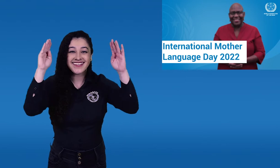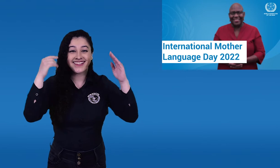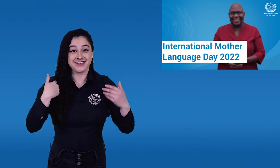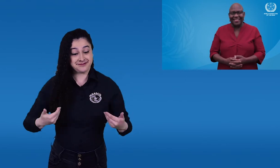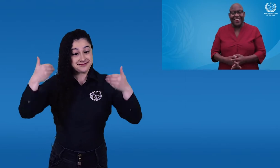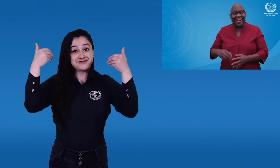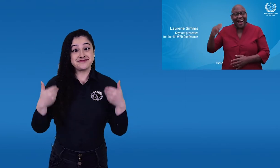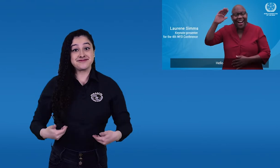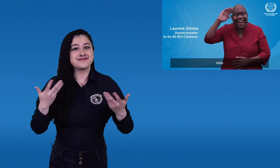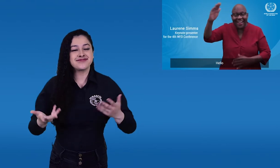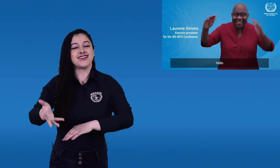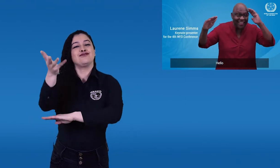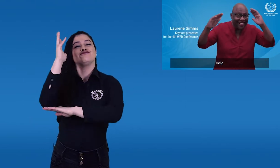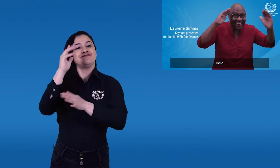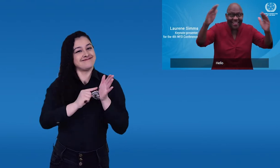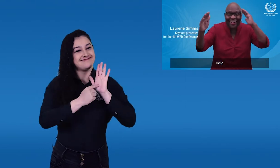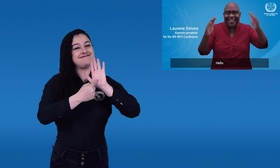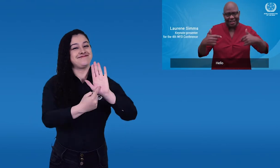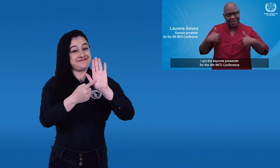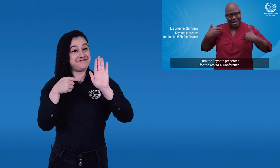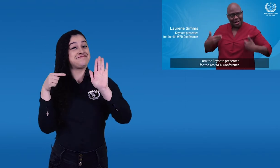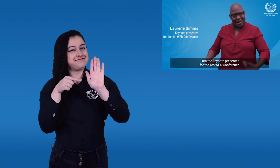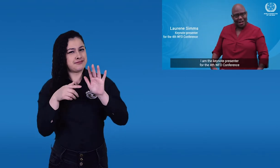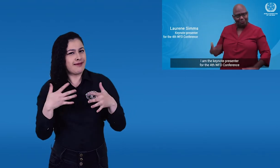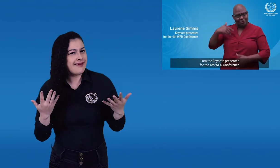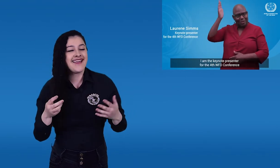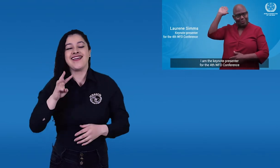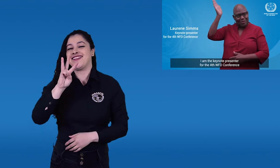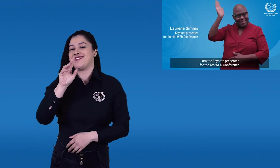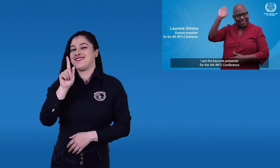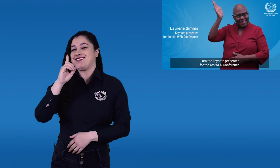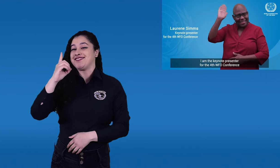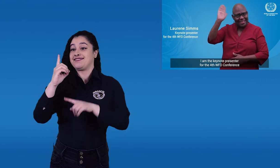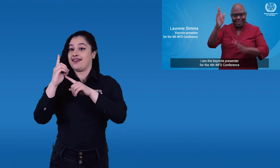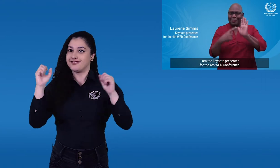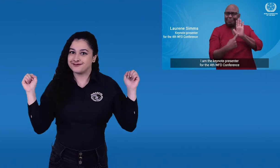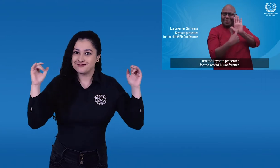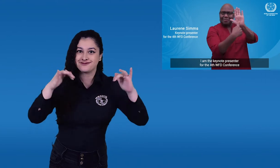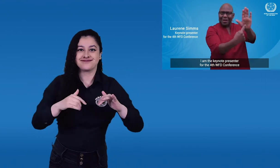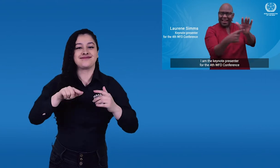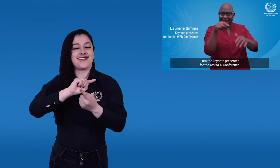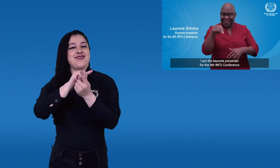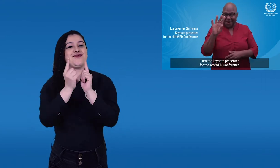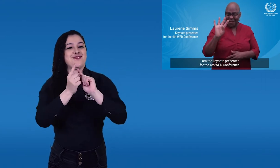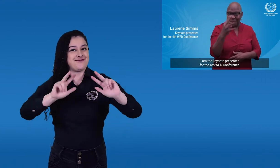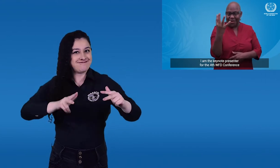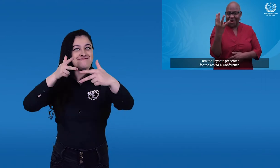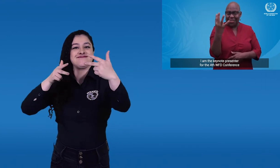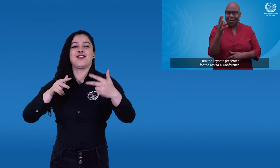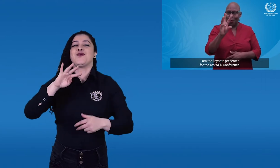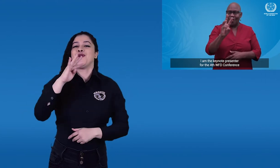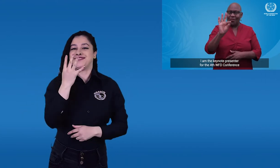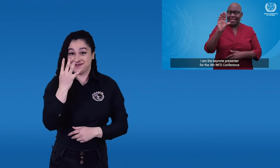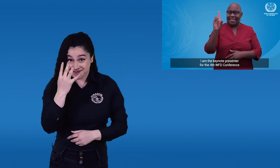Hola, soy la presentadora principal de la